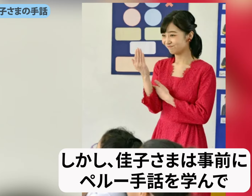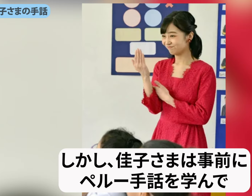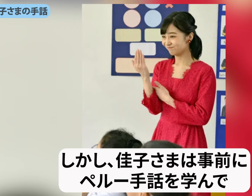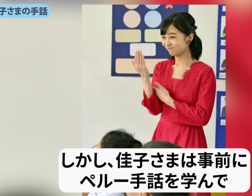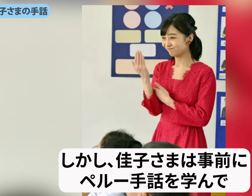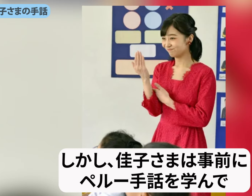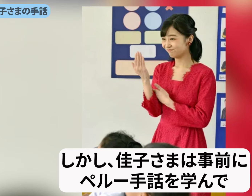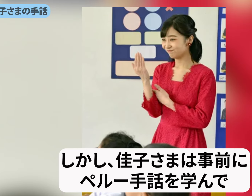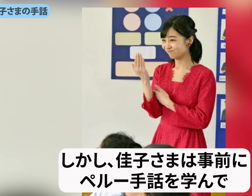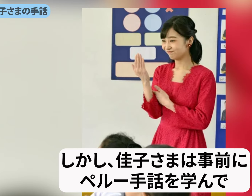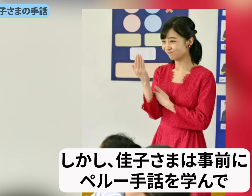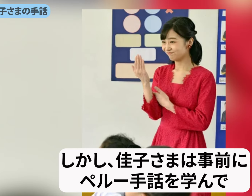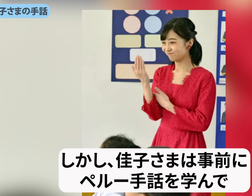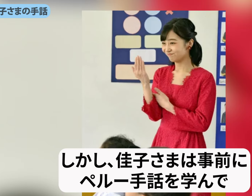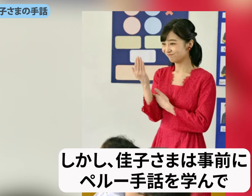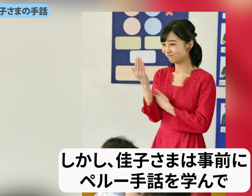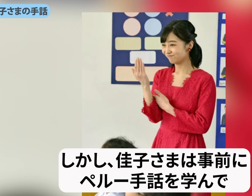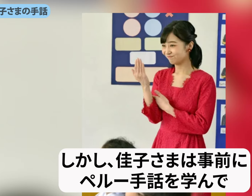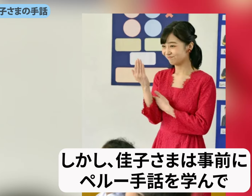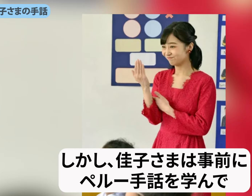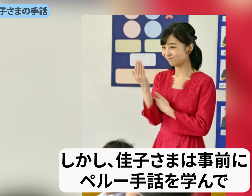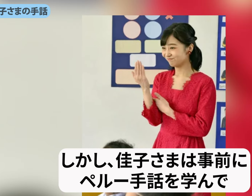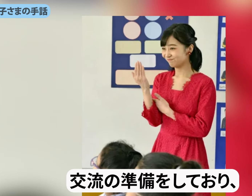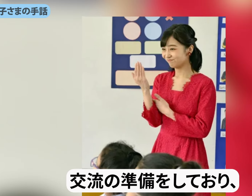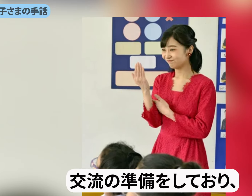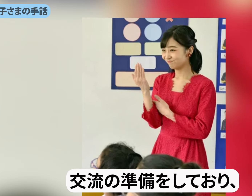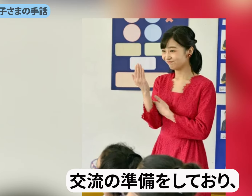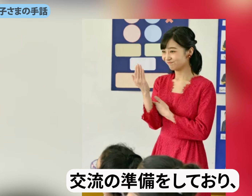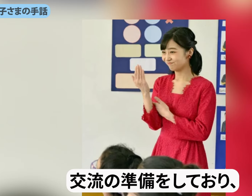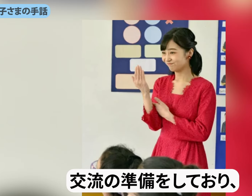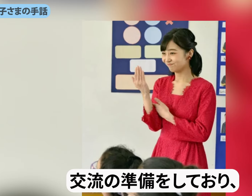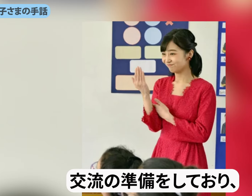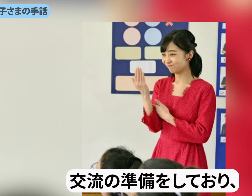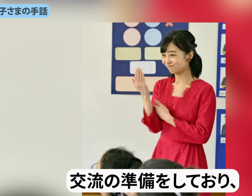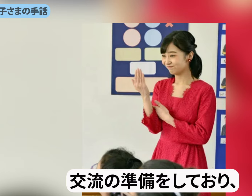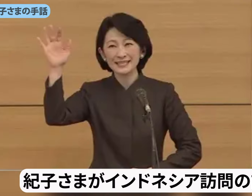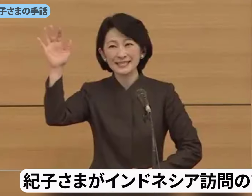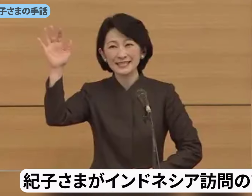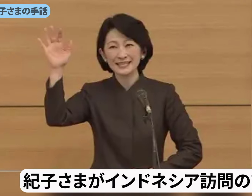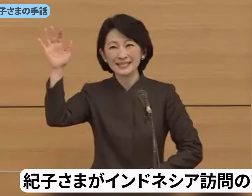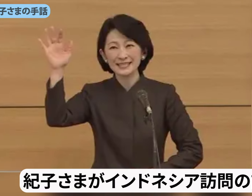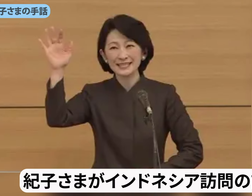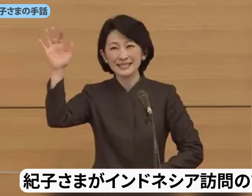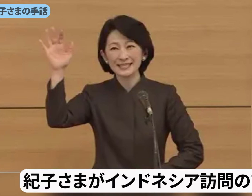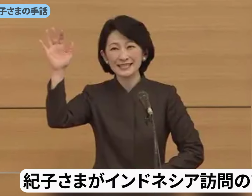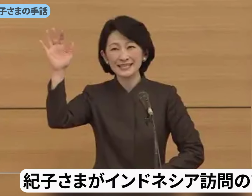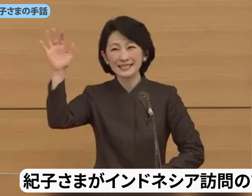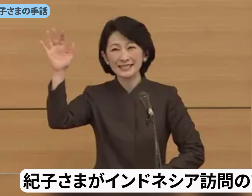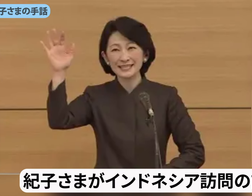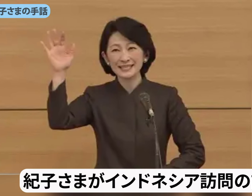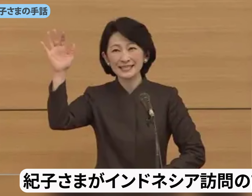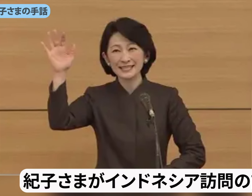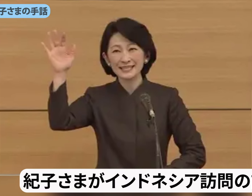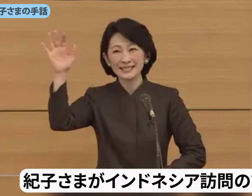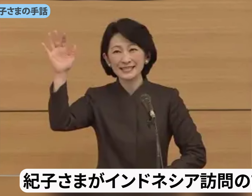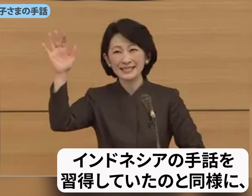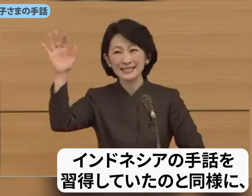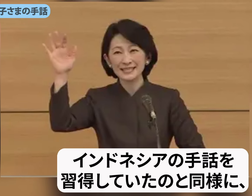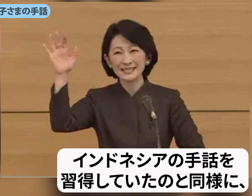子さまは事前にペルー手話を学んで交流の準備をしており、紀子さまがインドネシア訪問の前にインドネシア